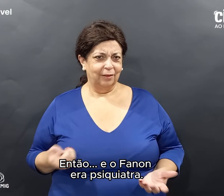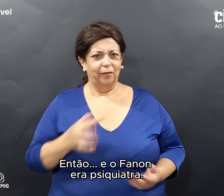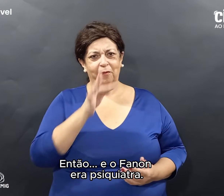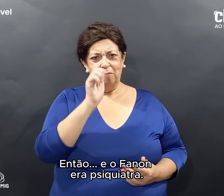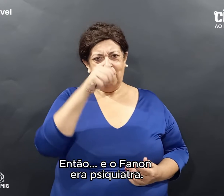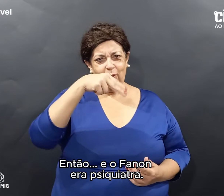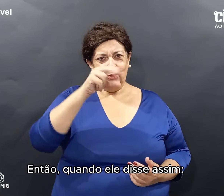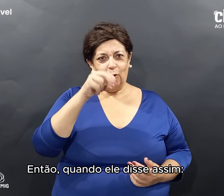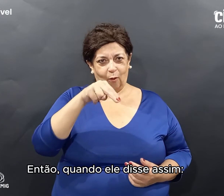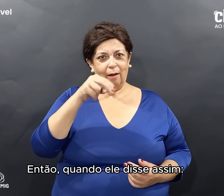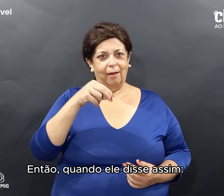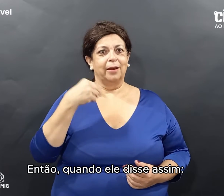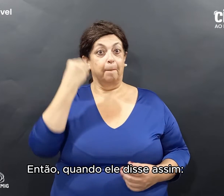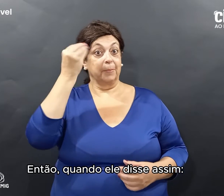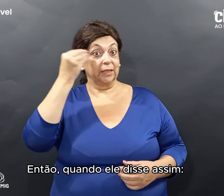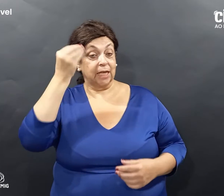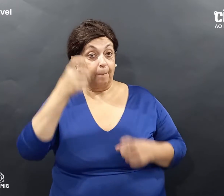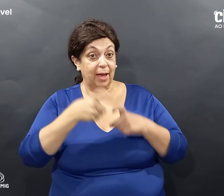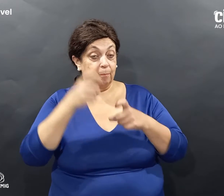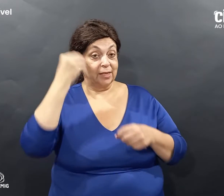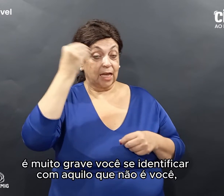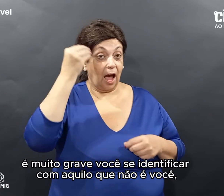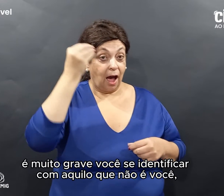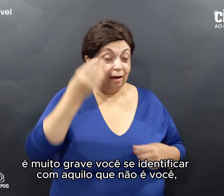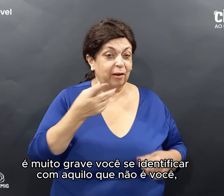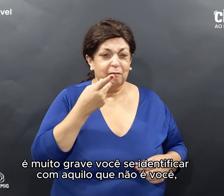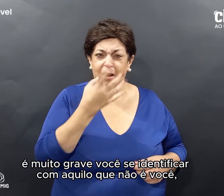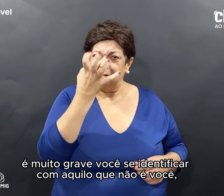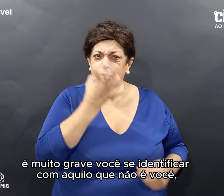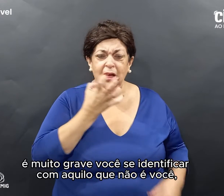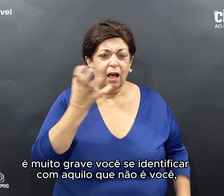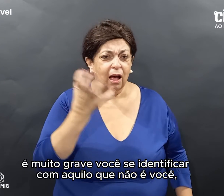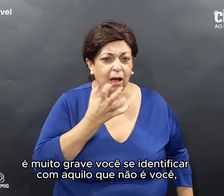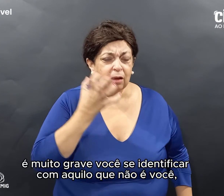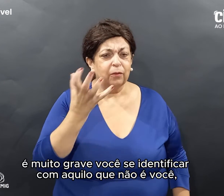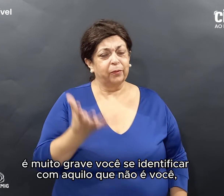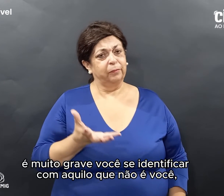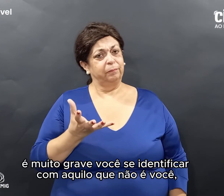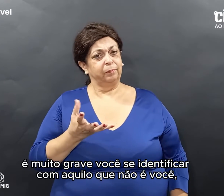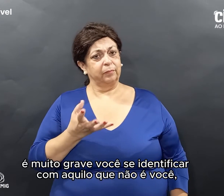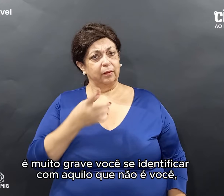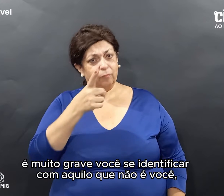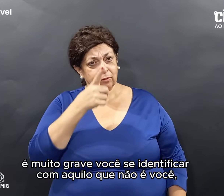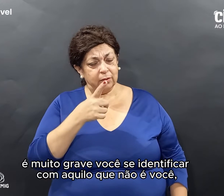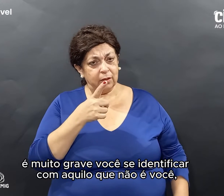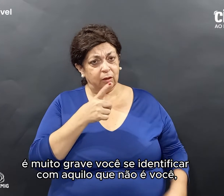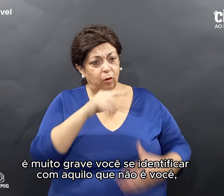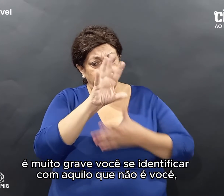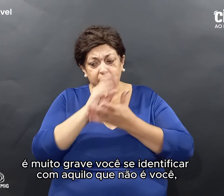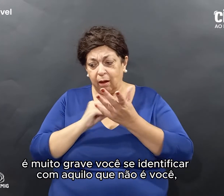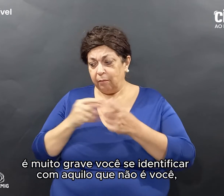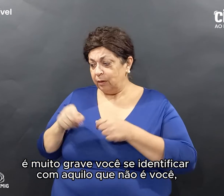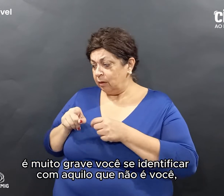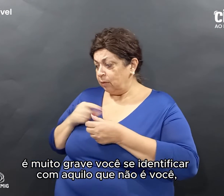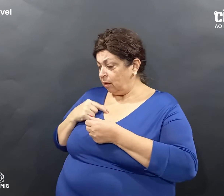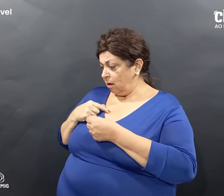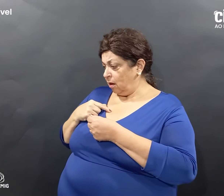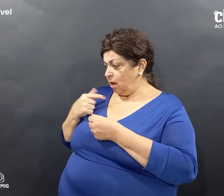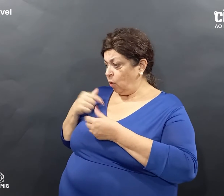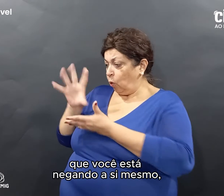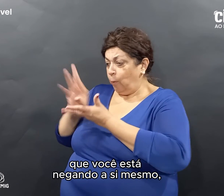era psiquiatra, né? Então, quando ele diz assim, é muito grave você se identificar com aquilo que não é